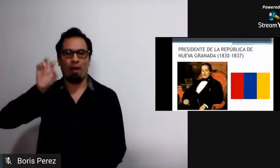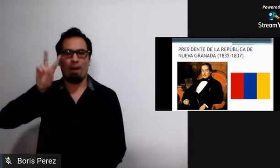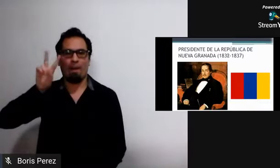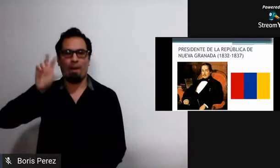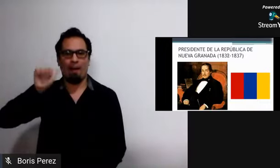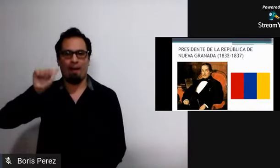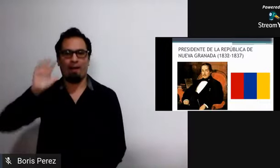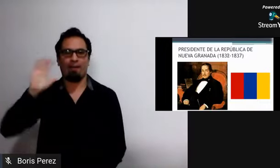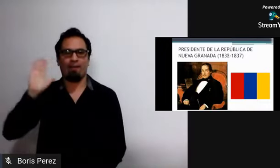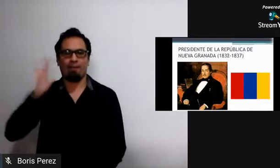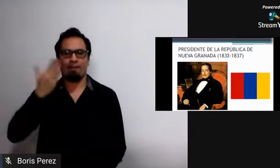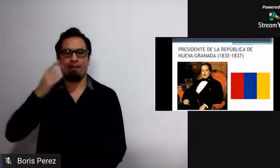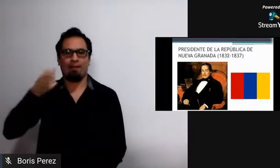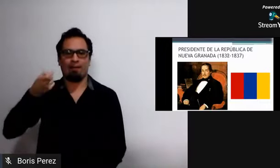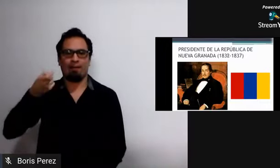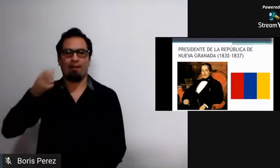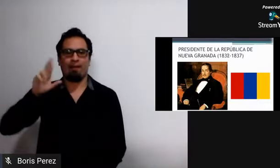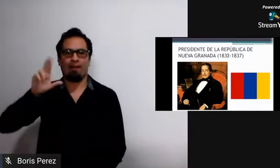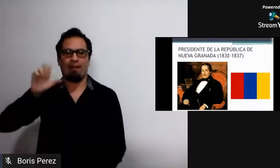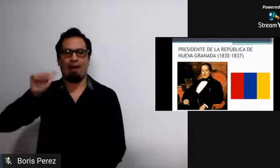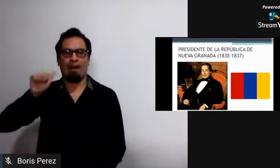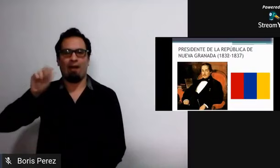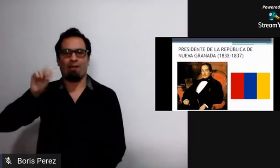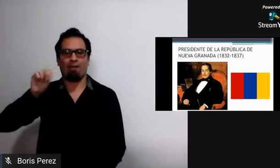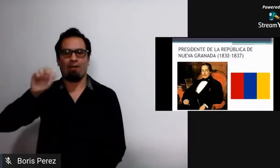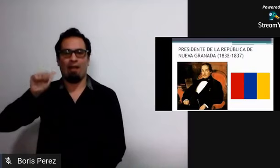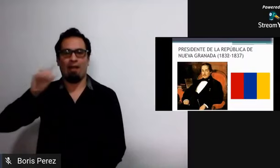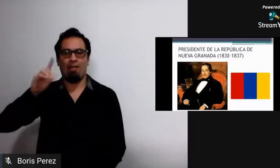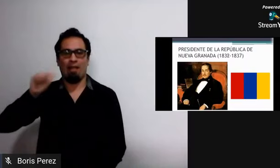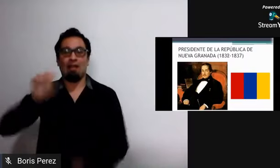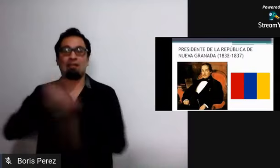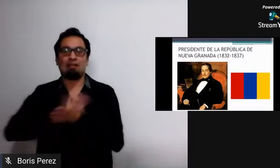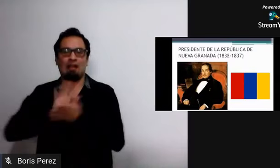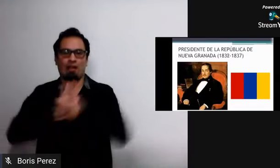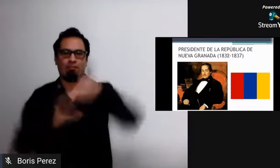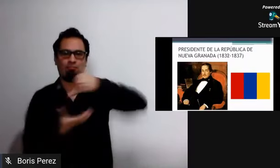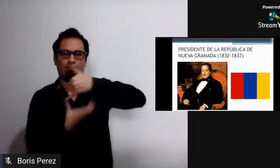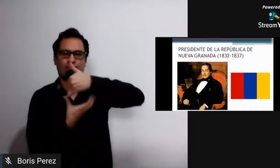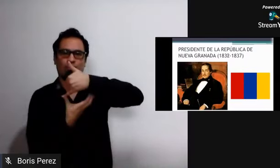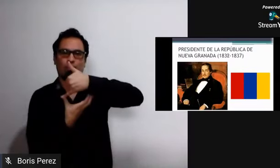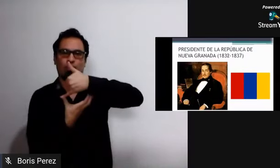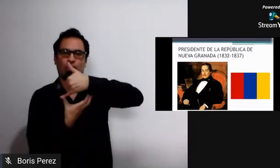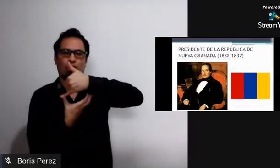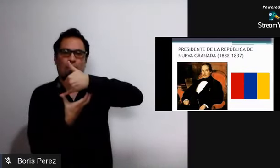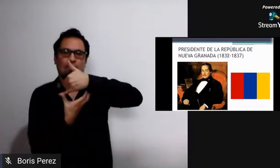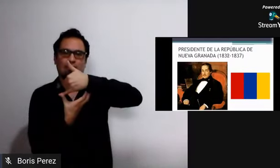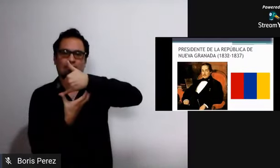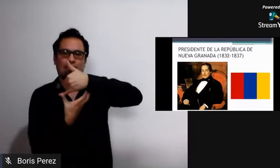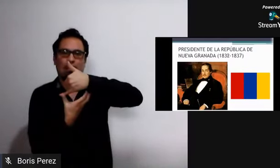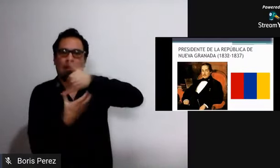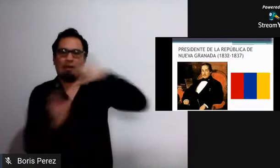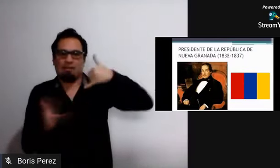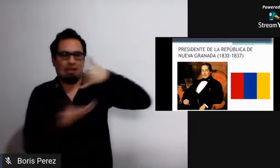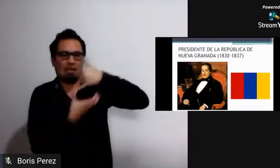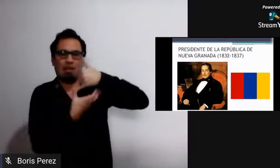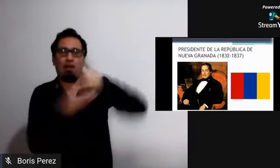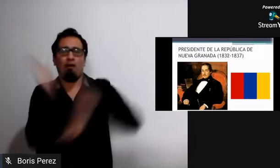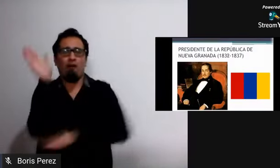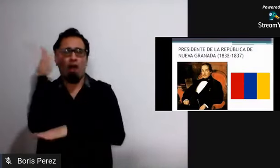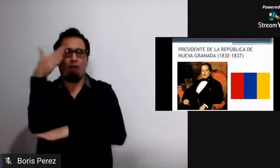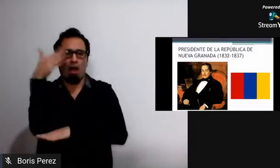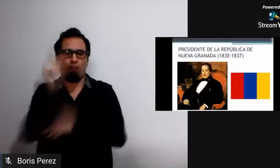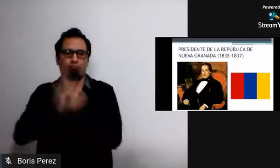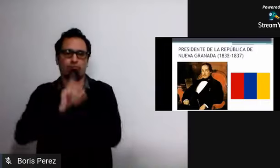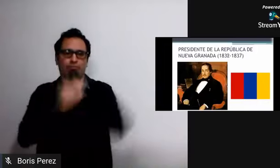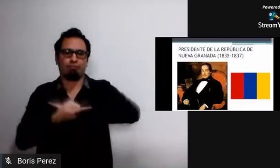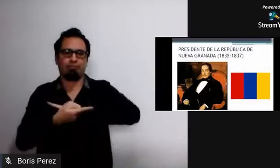la República de Nueva Granada. Ya no era la Gran Colombia, sino esta seña territorio de la